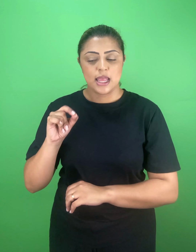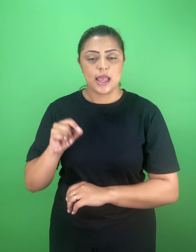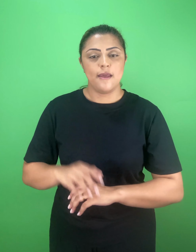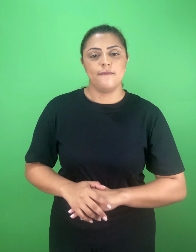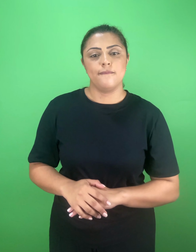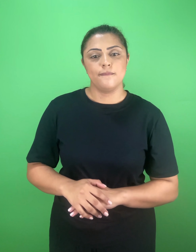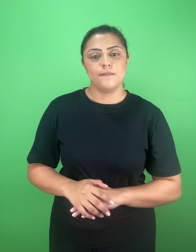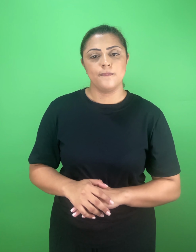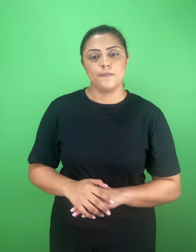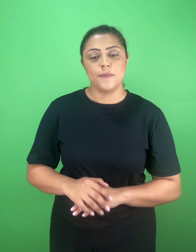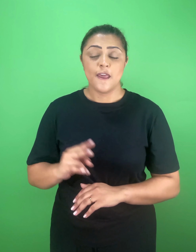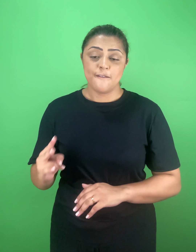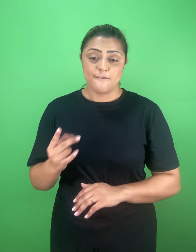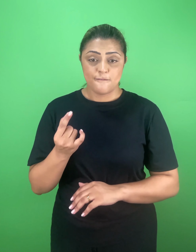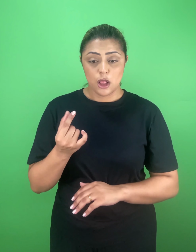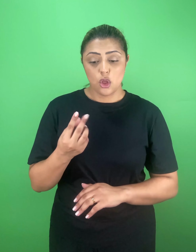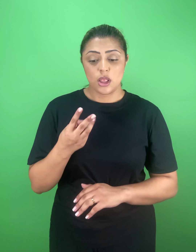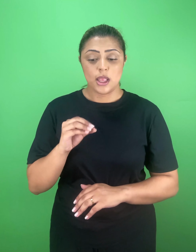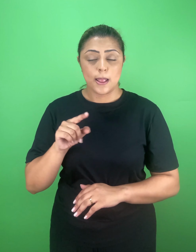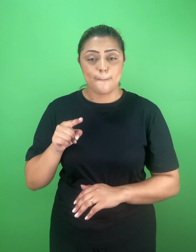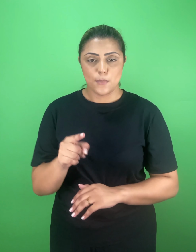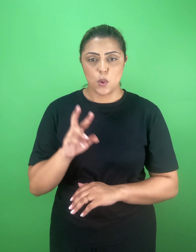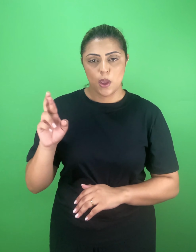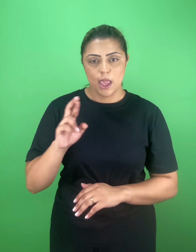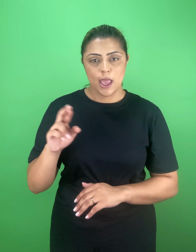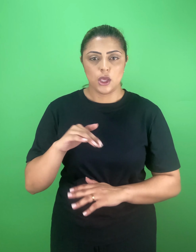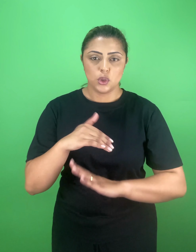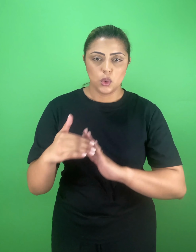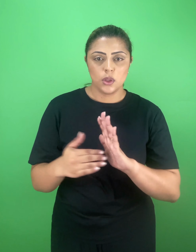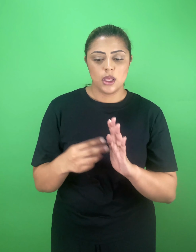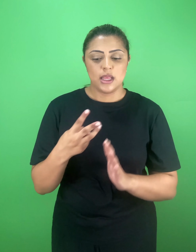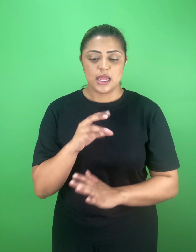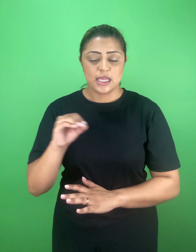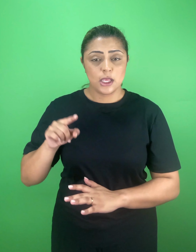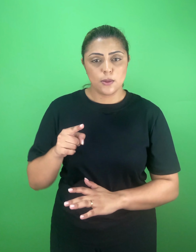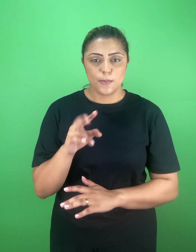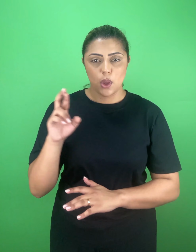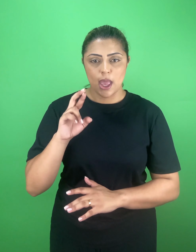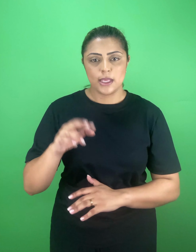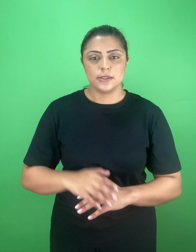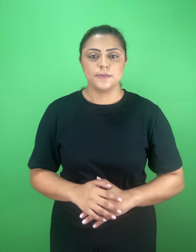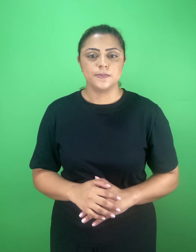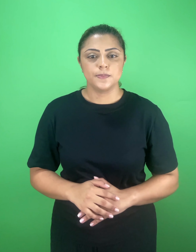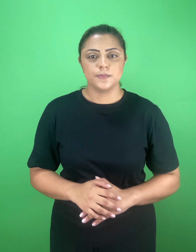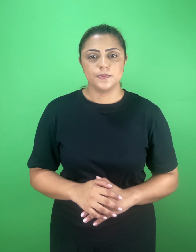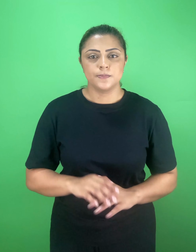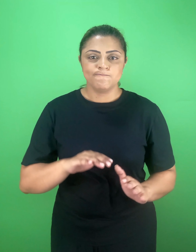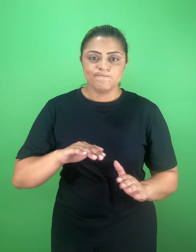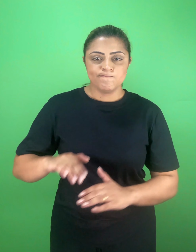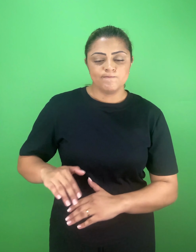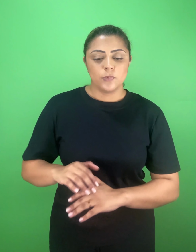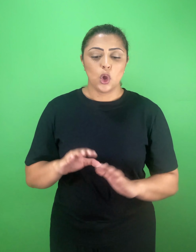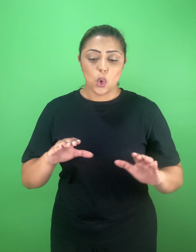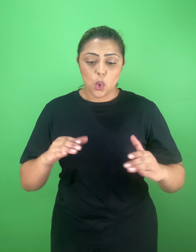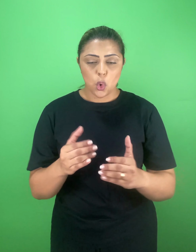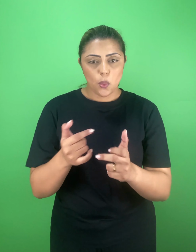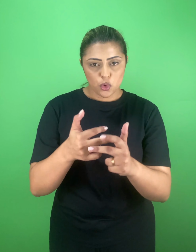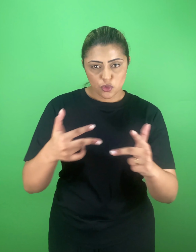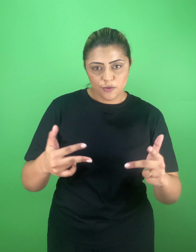Valor R$ mil R$ 300 mil Categoria Categoria Coletivos ou grupos Pessoas